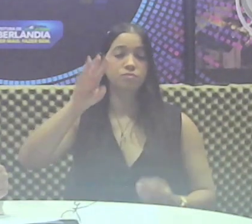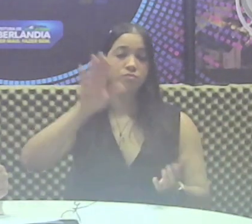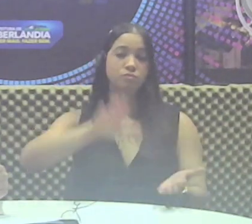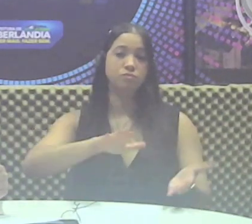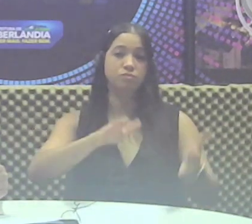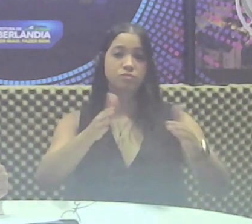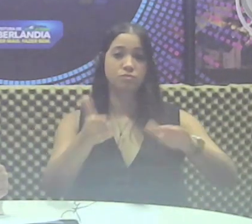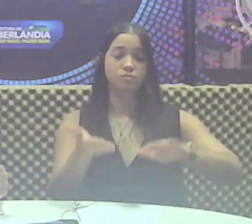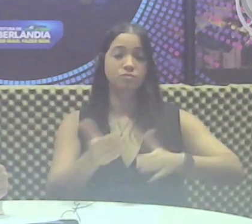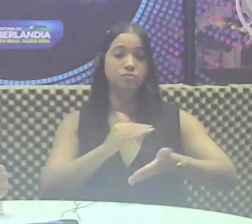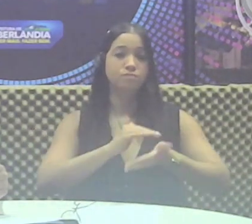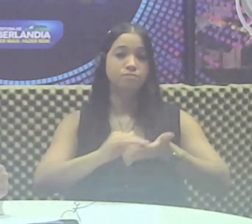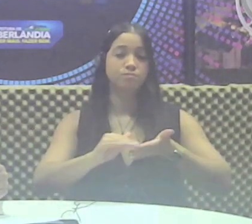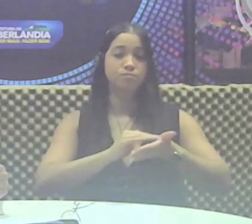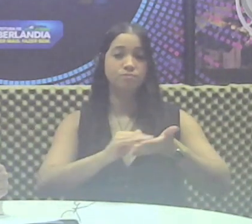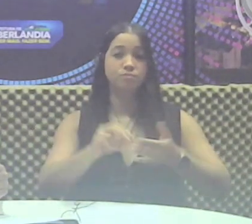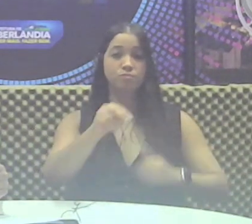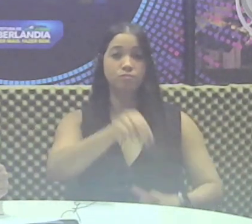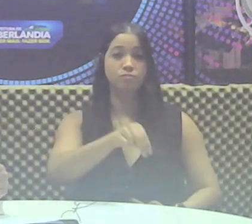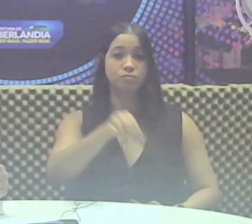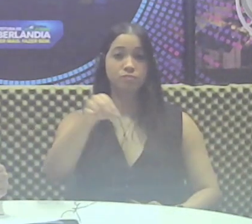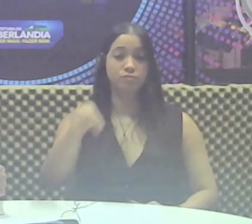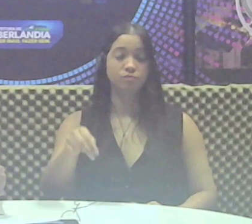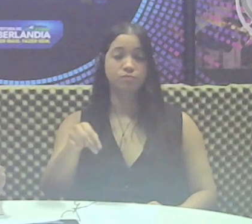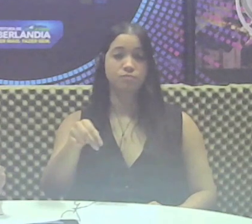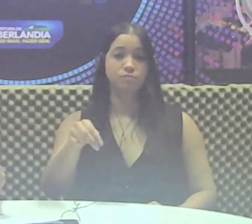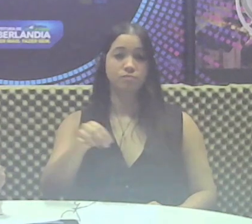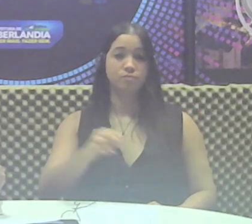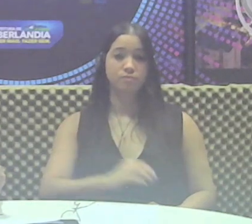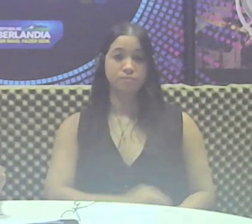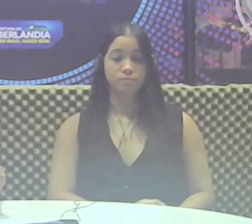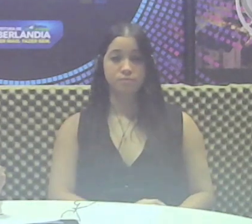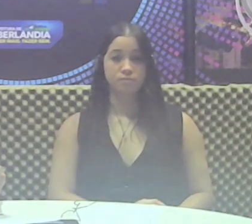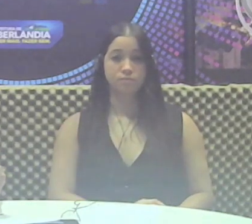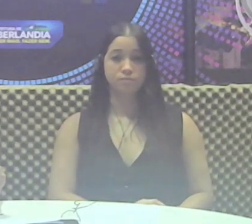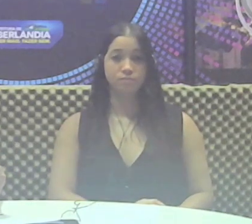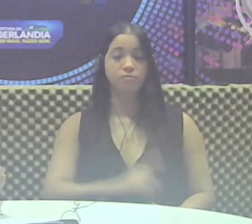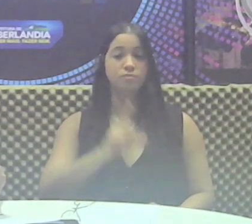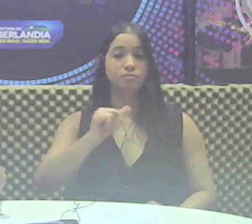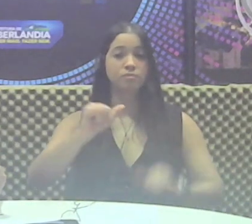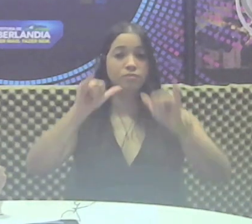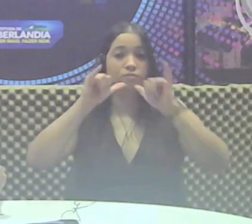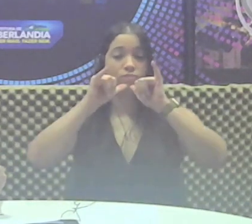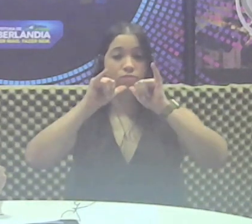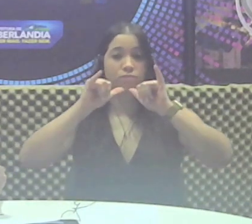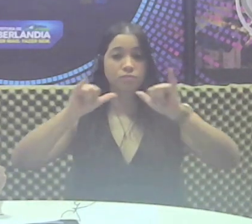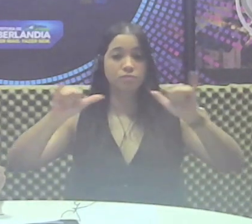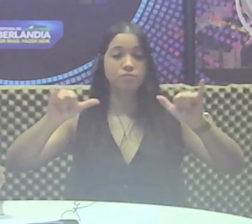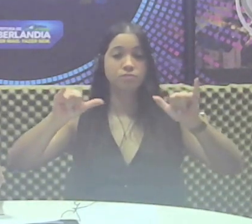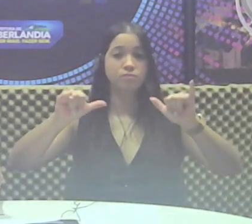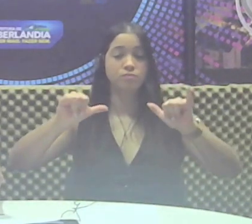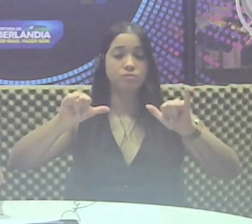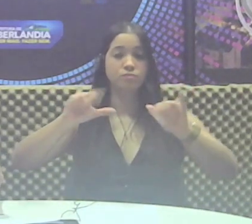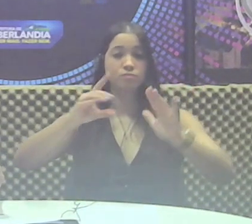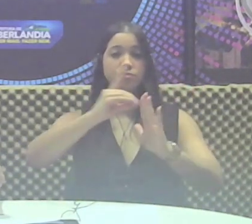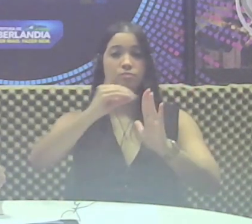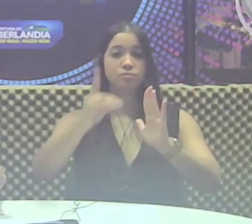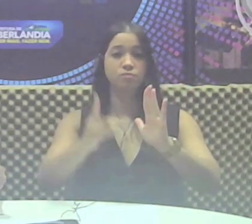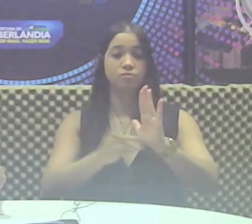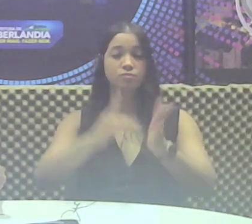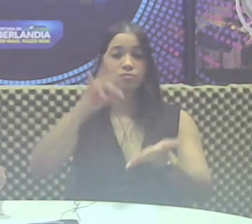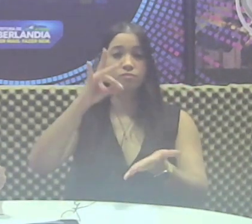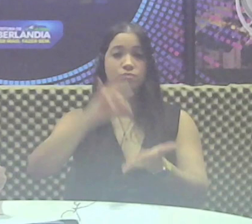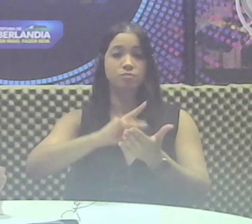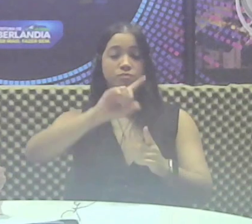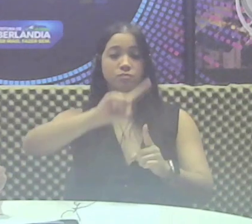do secretário Norberto Carlos Nunes de Paula. O decreto será publicado em edição extra do Diário Oficial